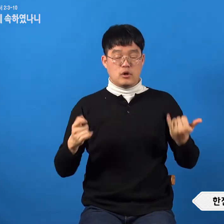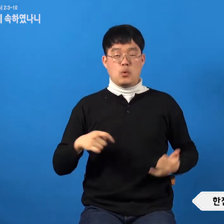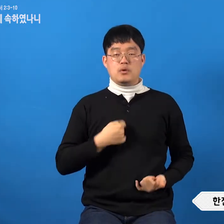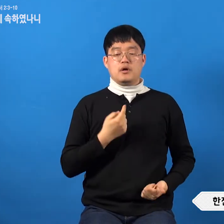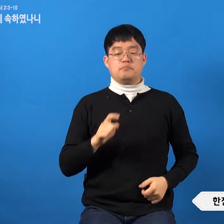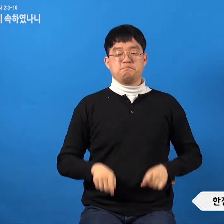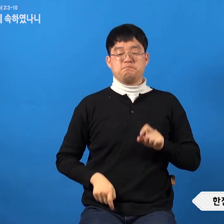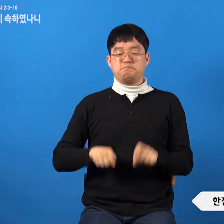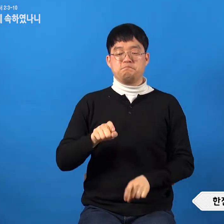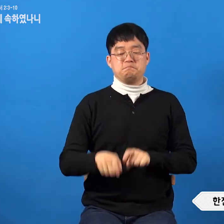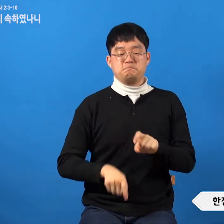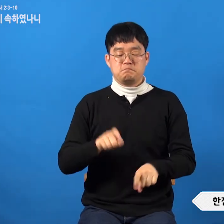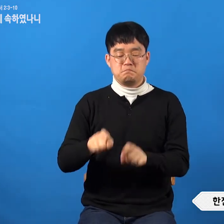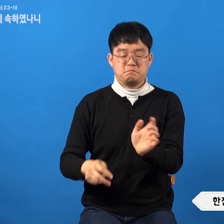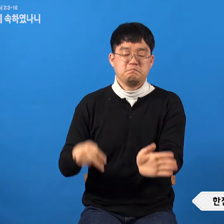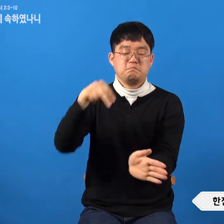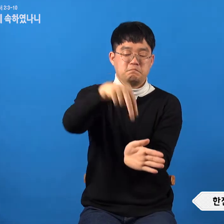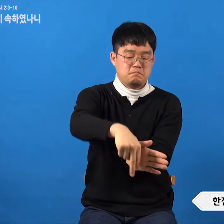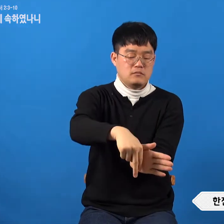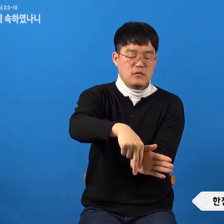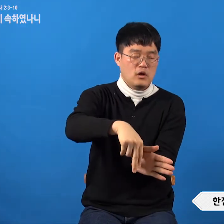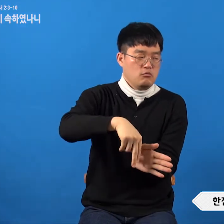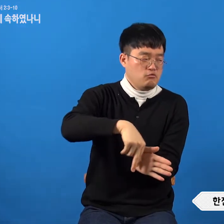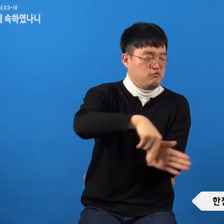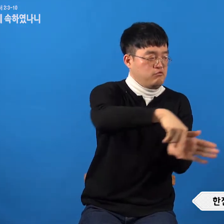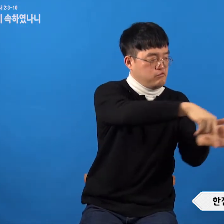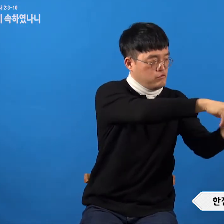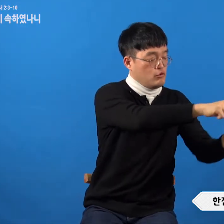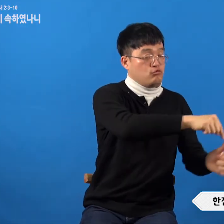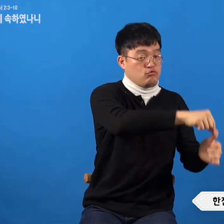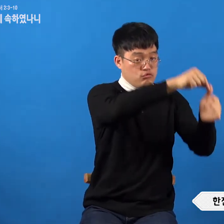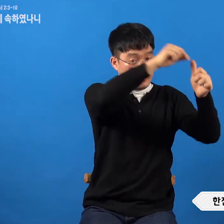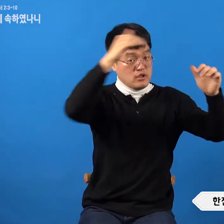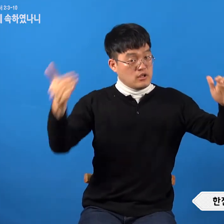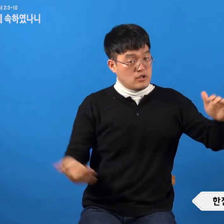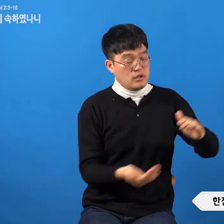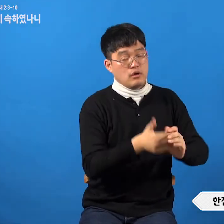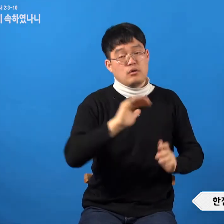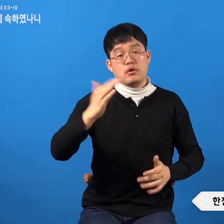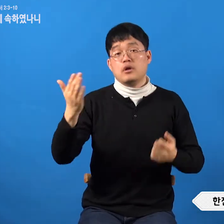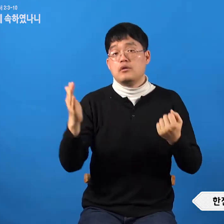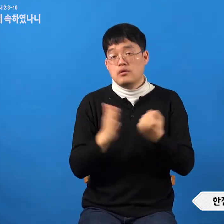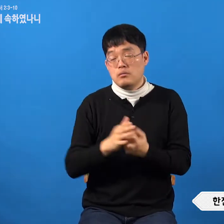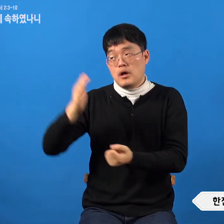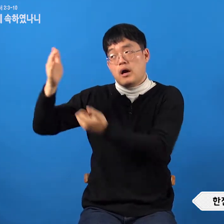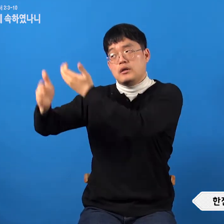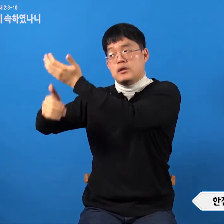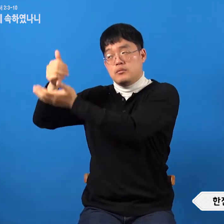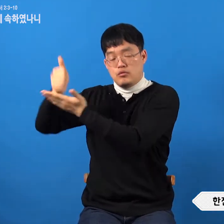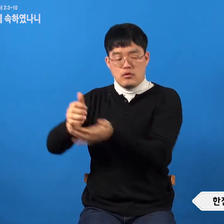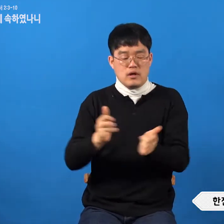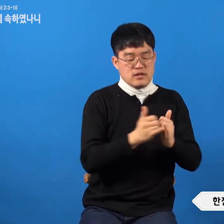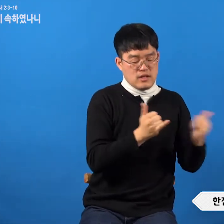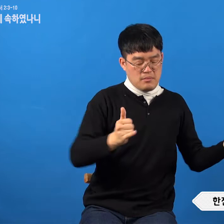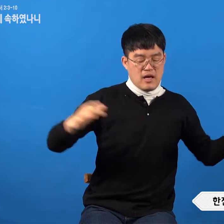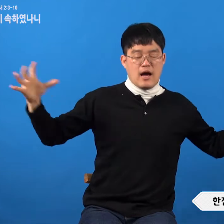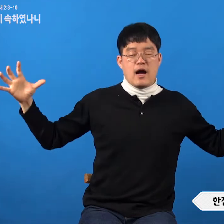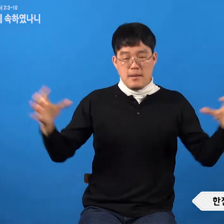플랫폼까지 나와서 그래서 기차를 타고 그래서 구원이 이루어지니까 신인협력이라는